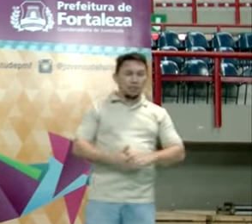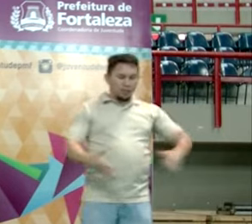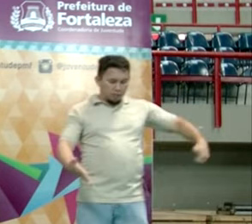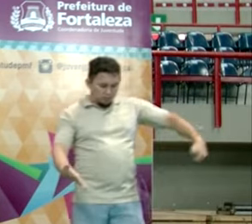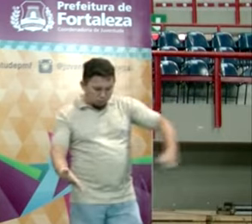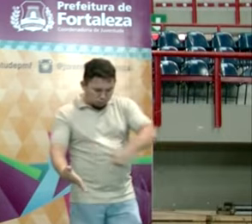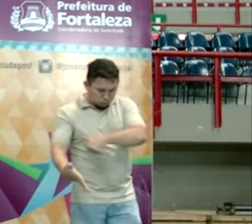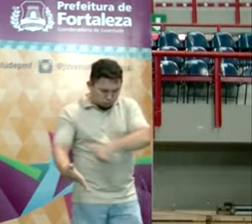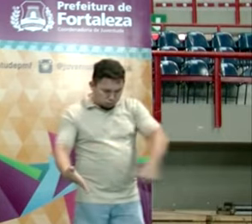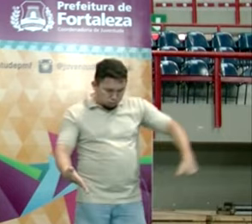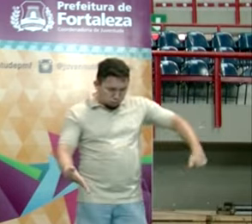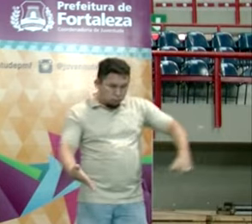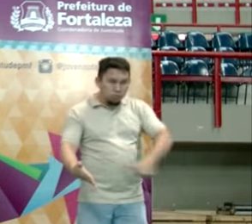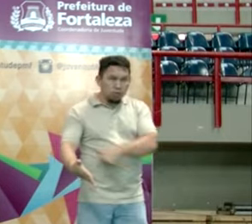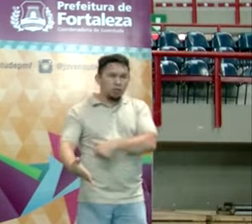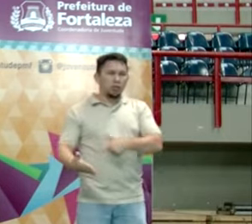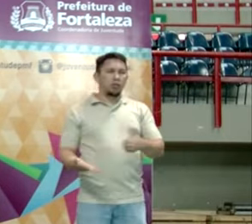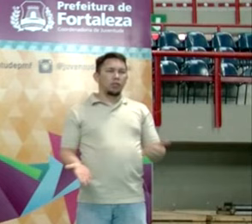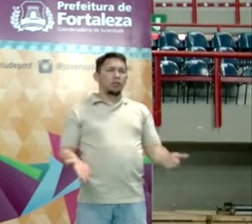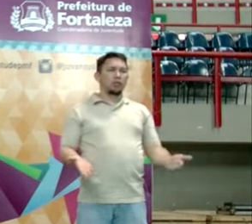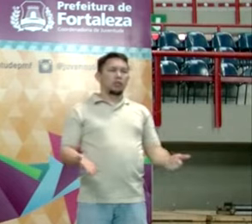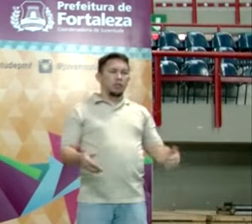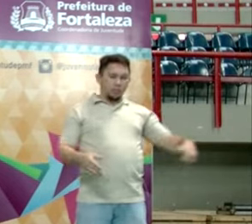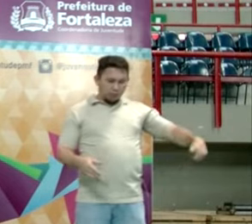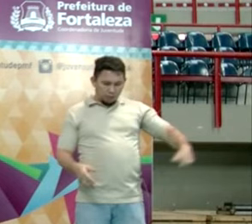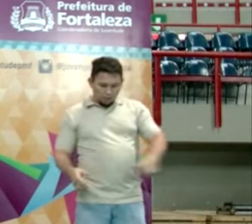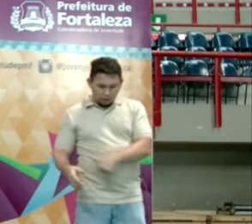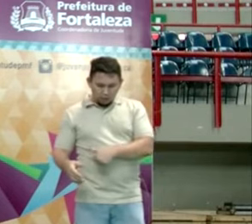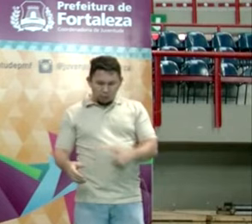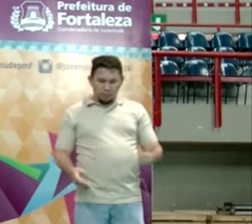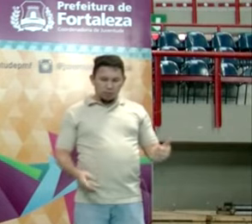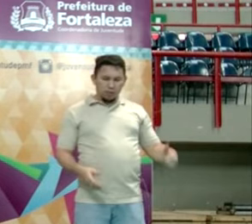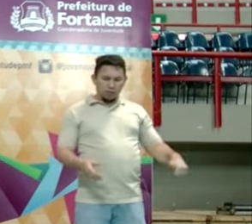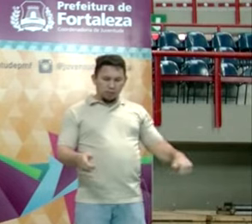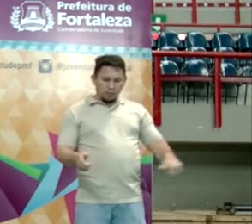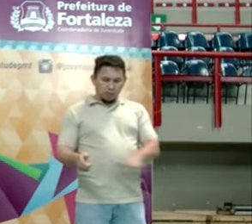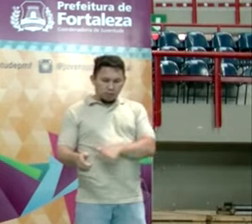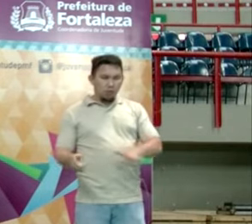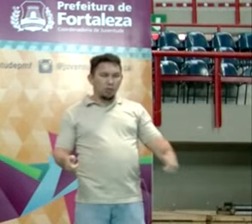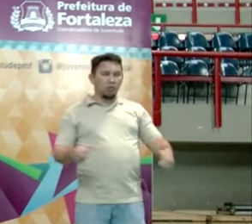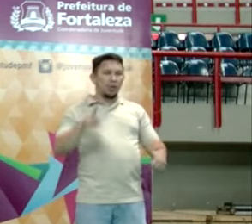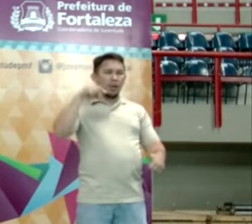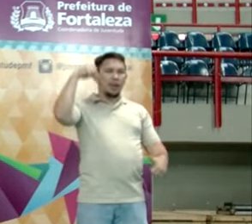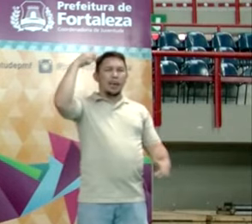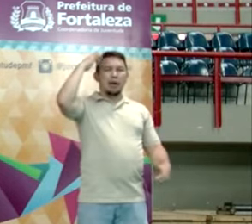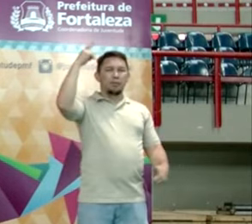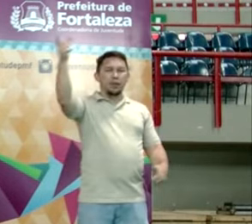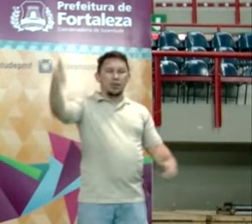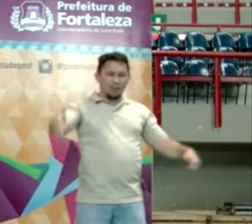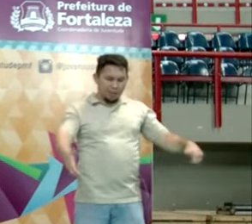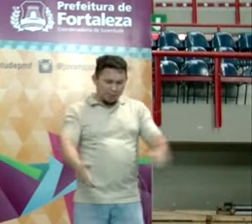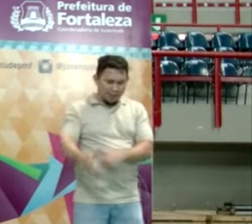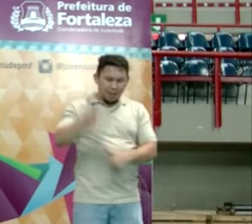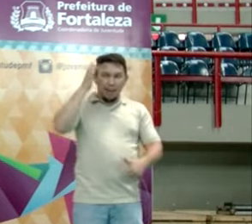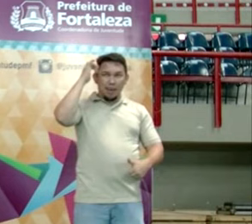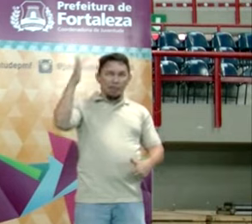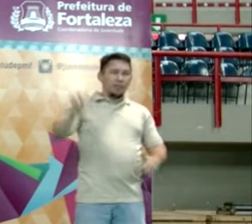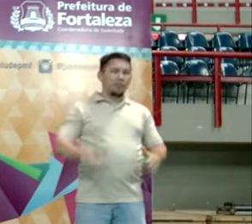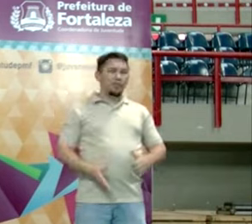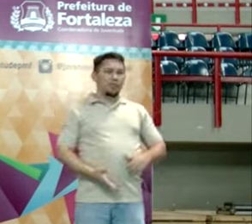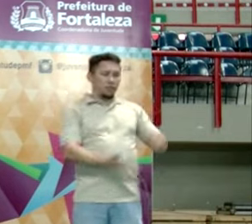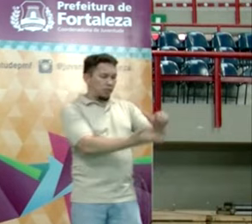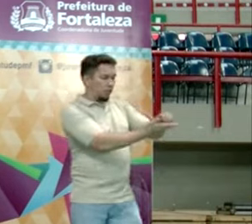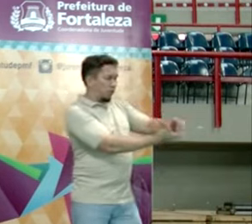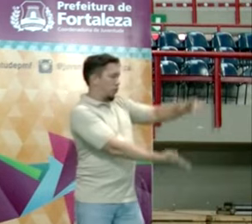Passar roupa. Você não passe a roupa uma de cada vez. Um dia eu passo uma meia, no outro dia eu passo outra, não. Gente, é para passar